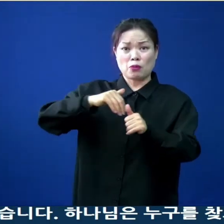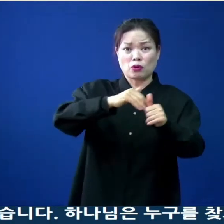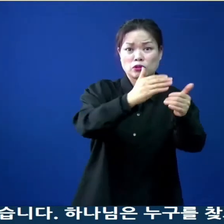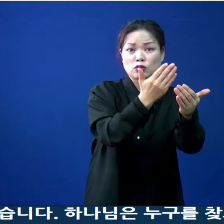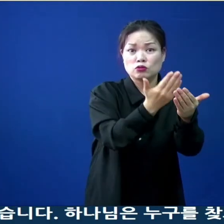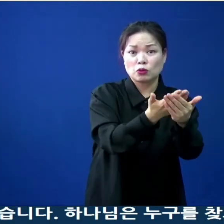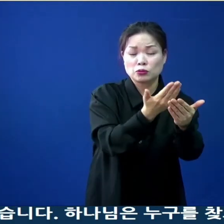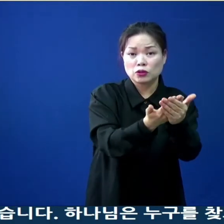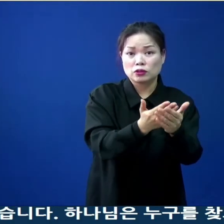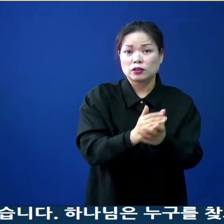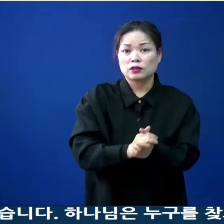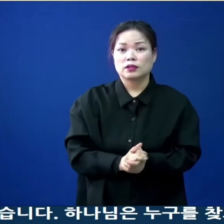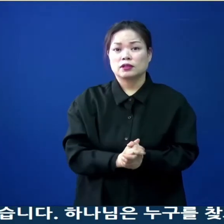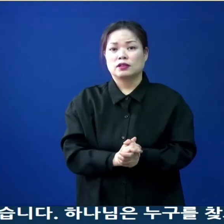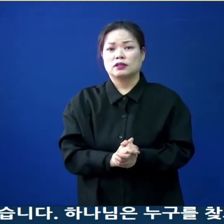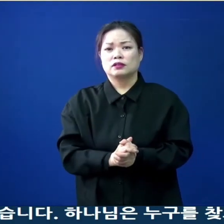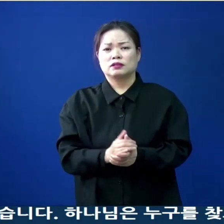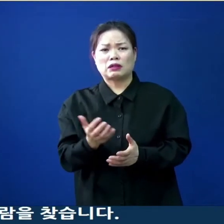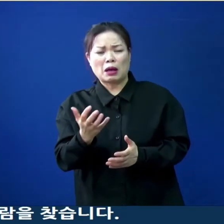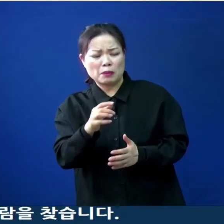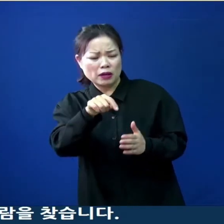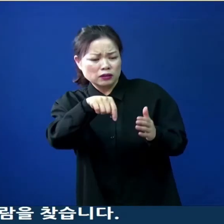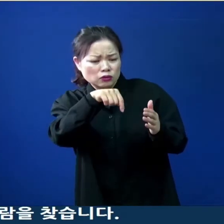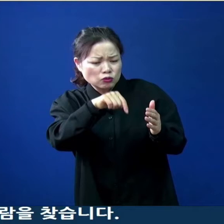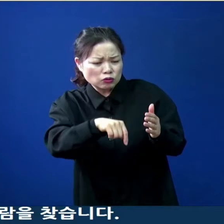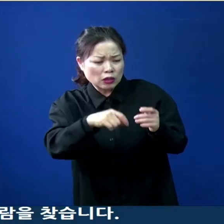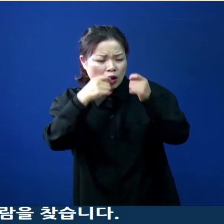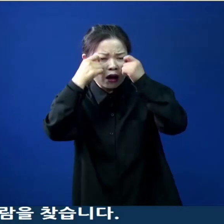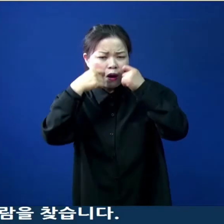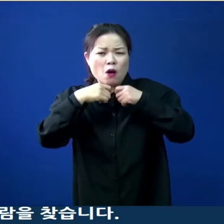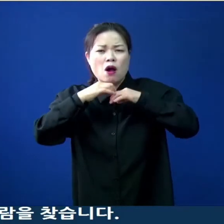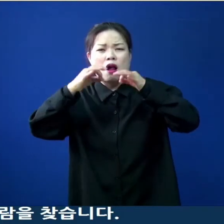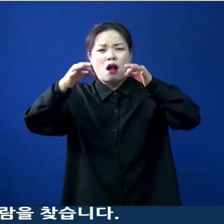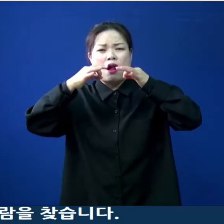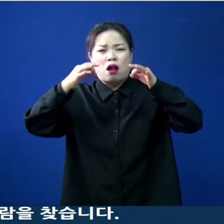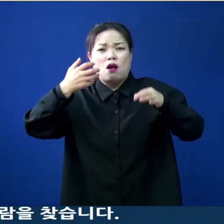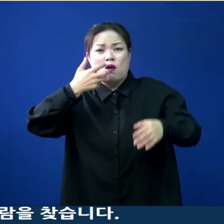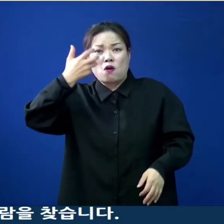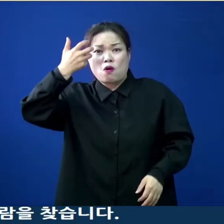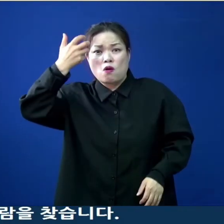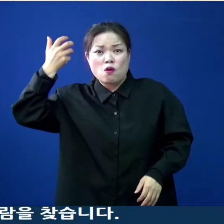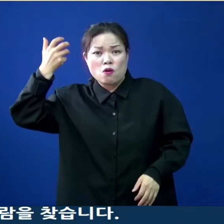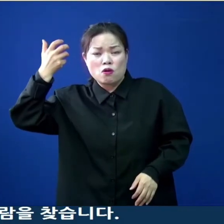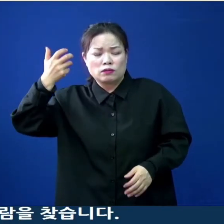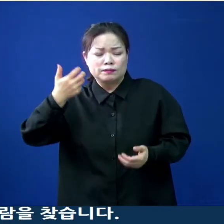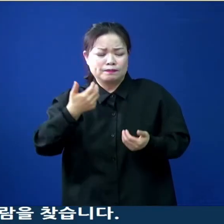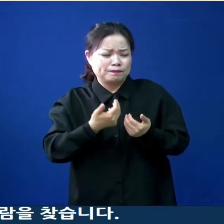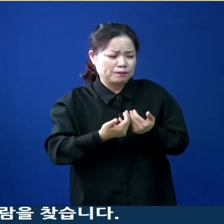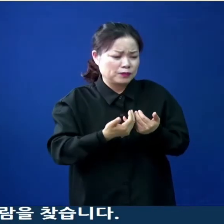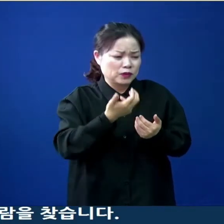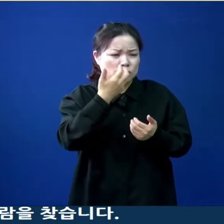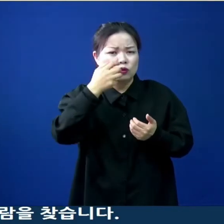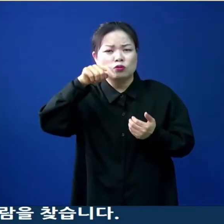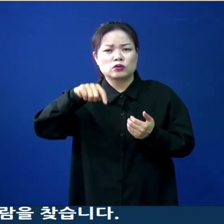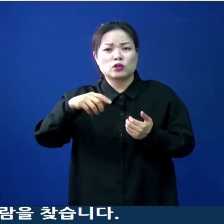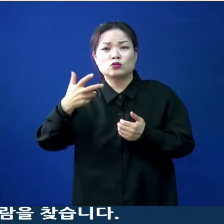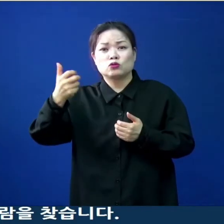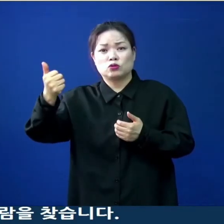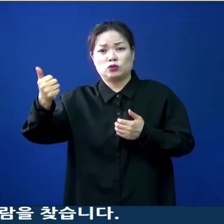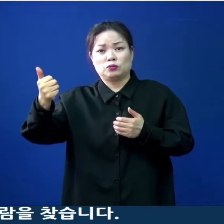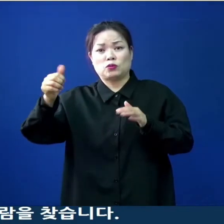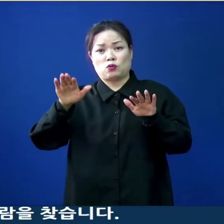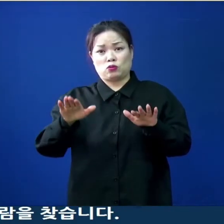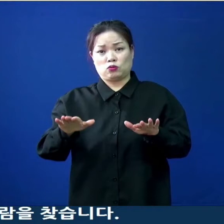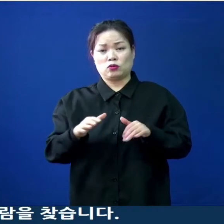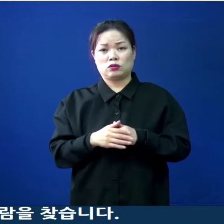보내주옵소서. 아파하는 시대 속에서 울부짖는 영혼, 흔들리는 영혼들을 위해서 주님은